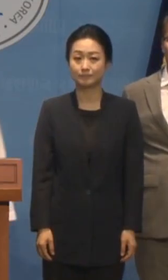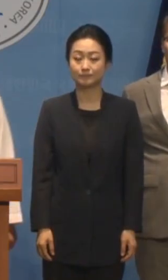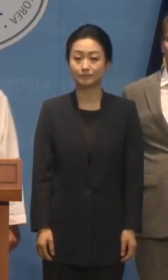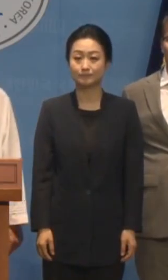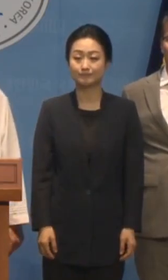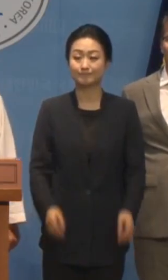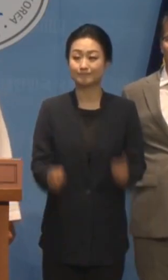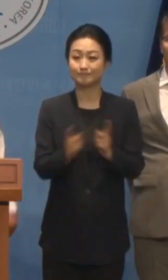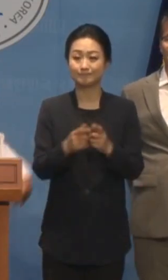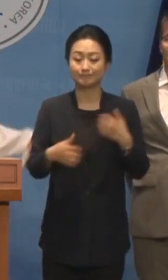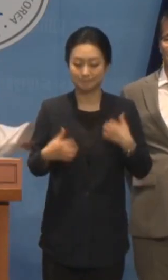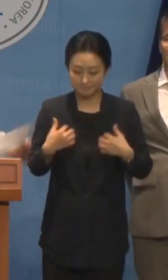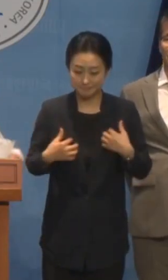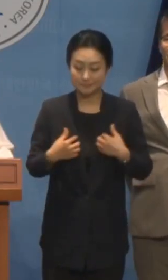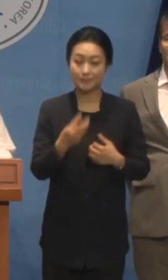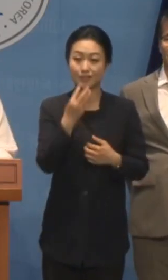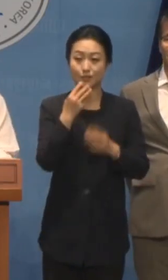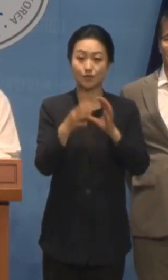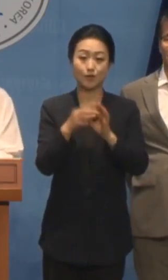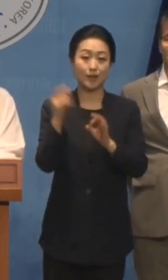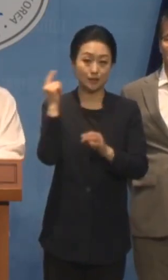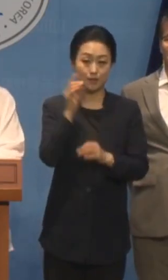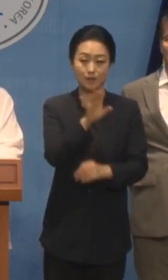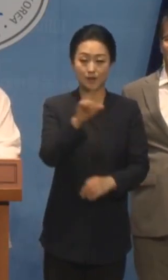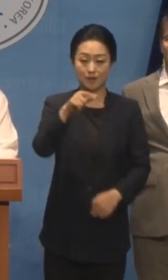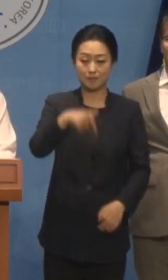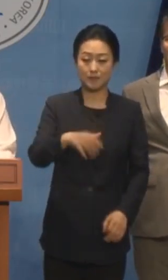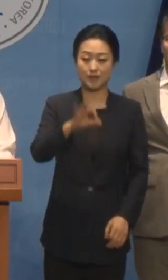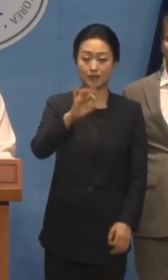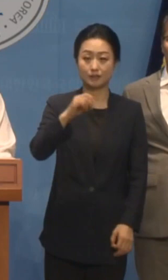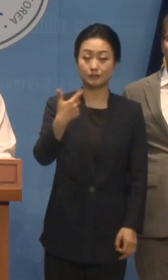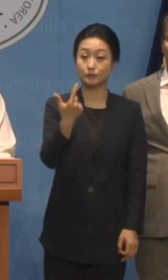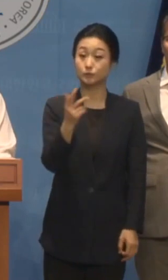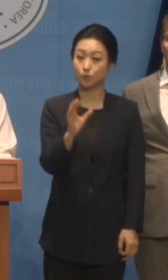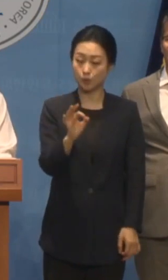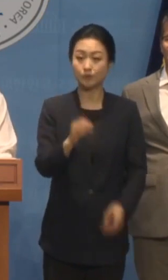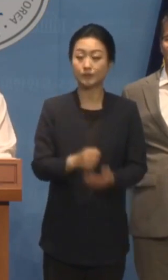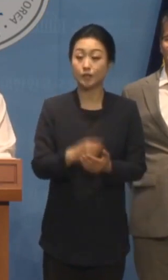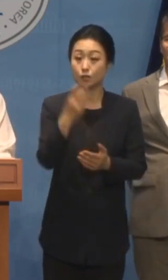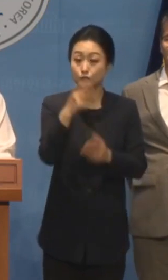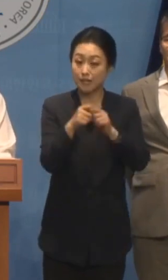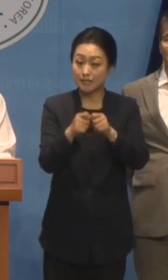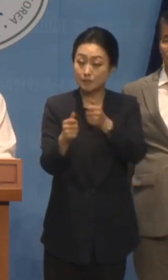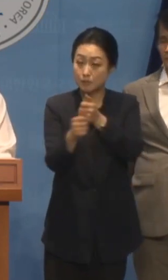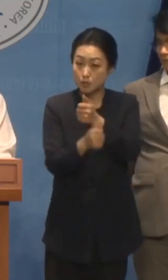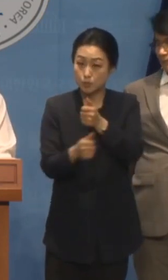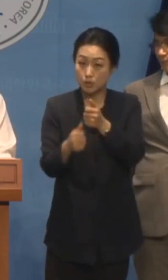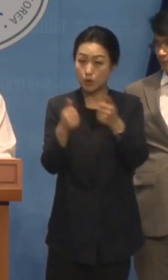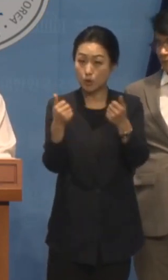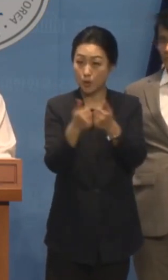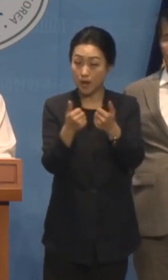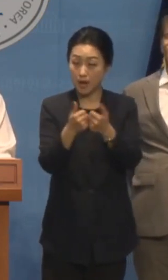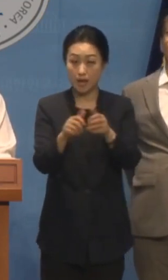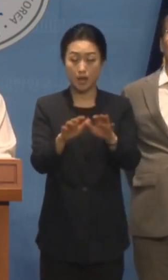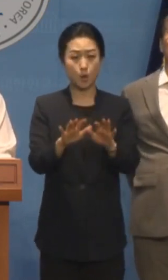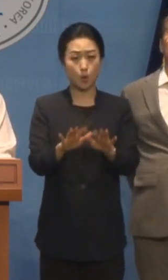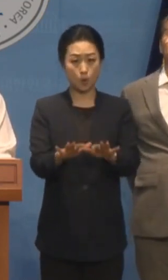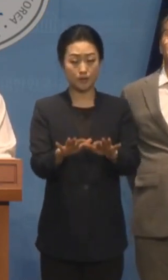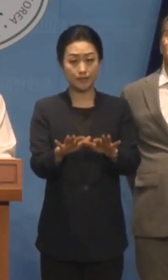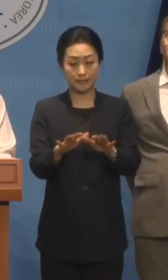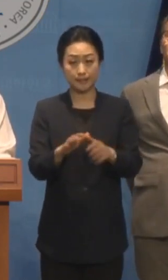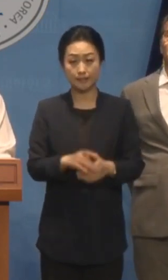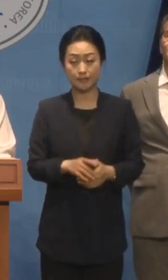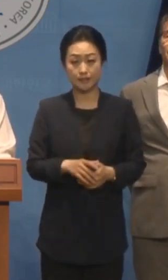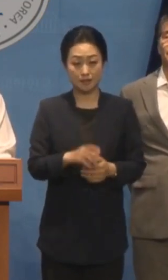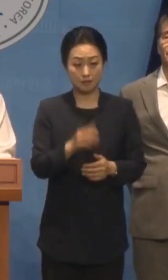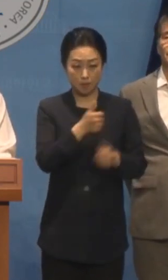예, 안녕하십니까. 서울의 백은정입니다. 지금 수사심의 개치는 오늘 변호사 등이